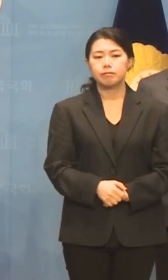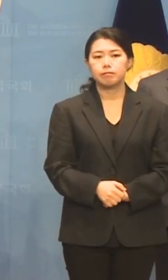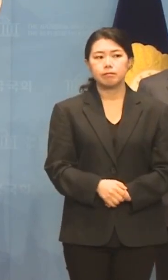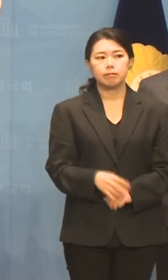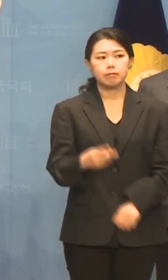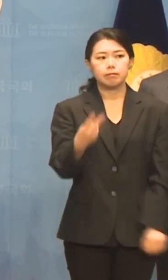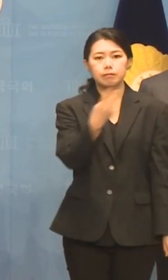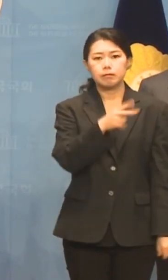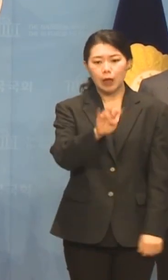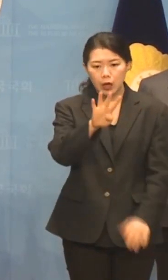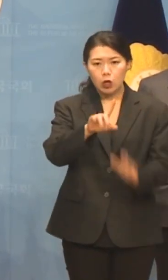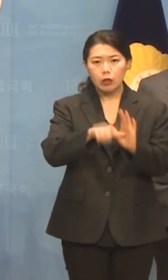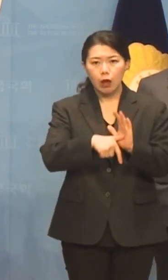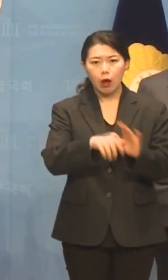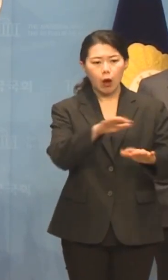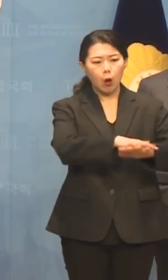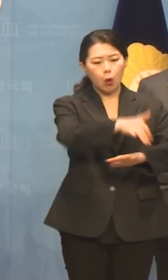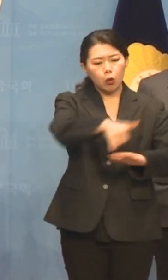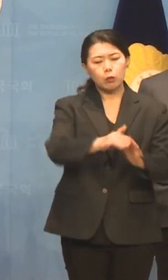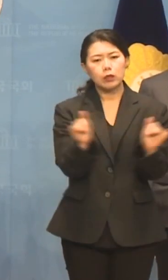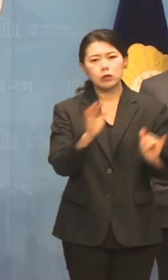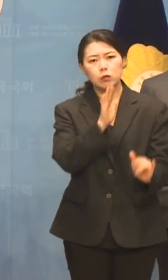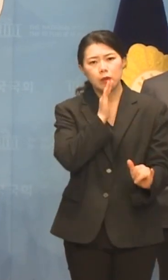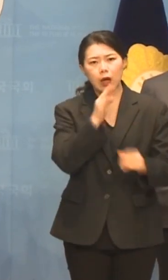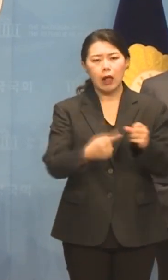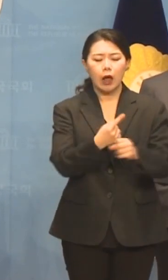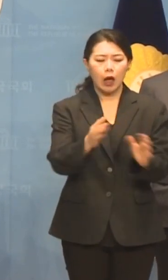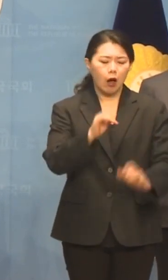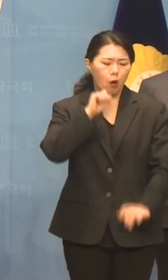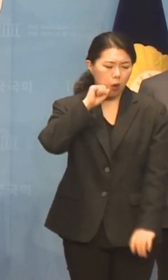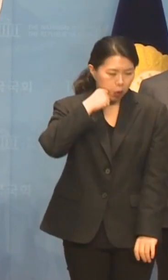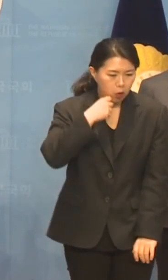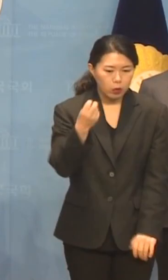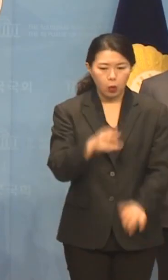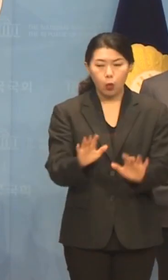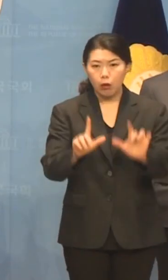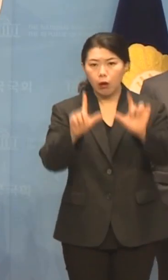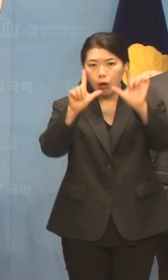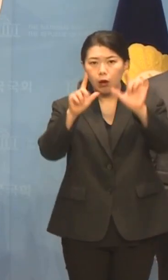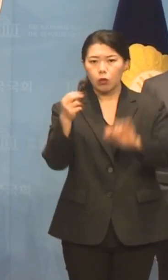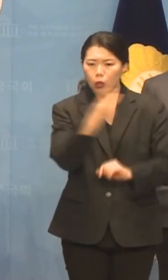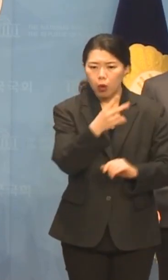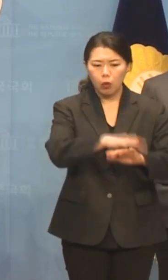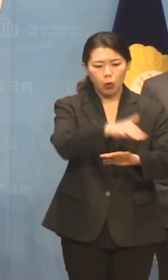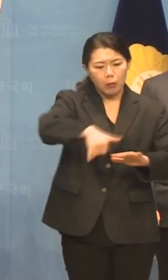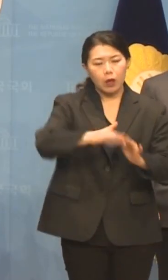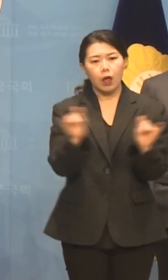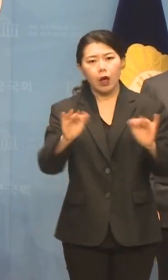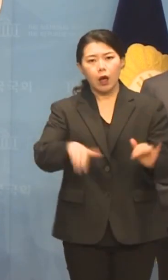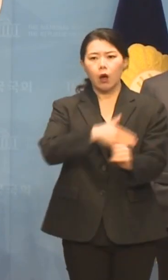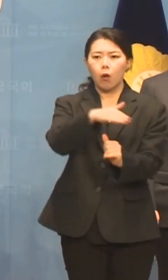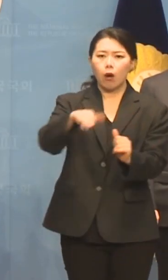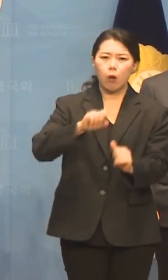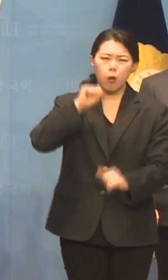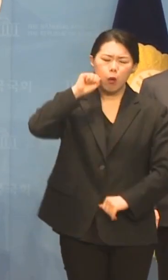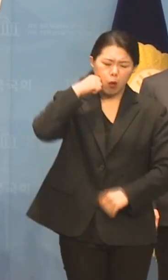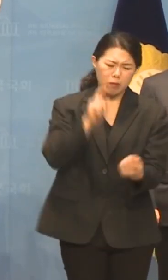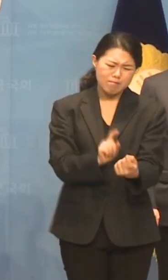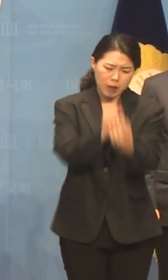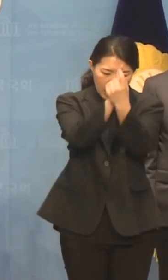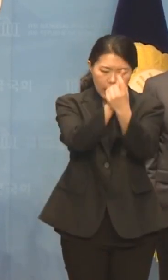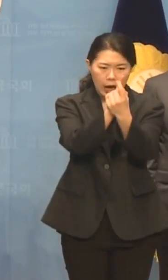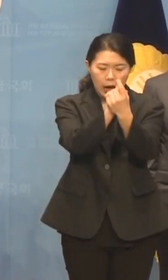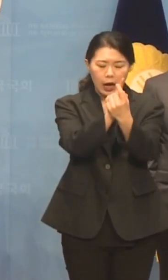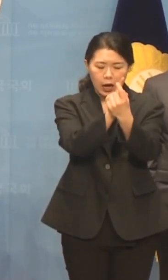24년 농민들이 상당히 어려운 한 해를 보냈는데 25년에도 또 농민들이 어려운 상황에 직면할 것